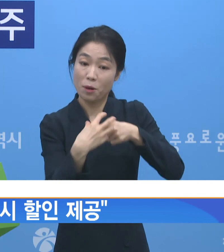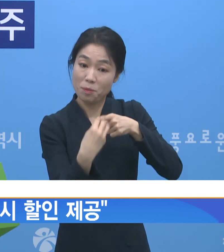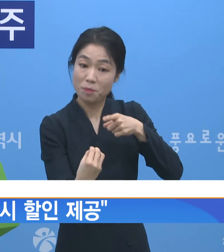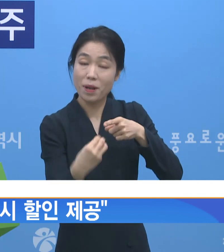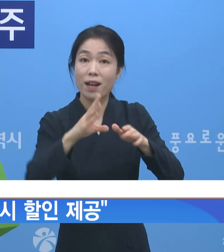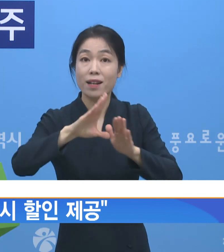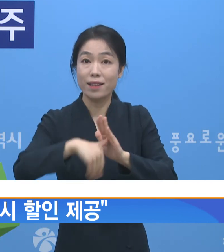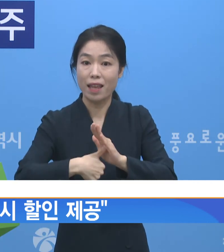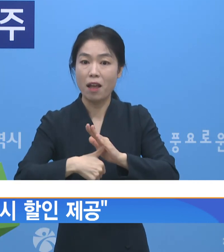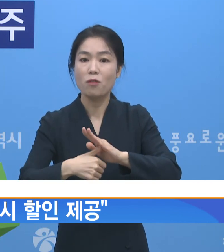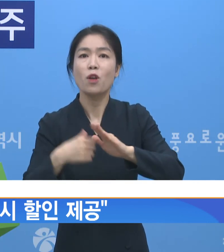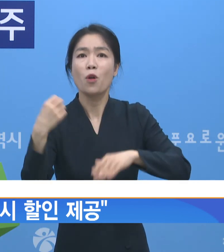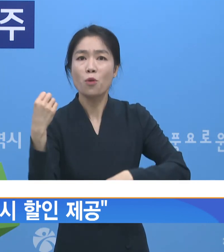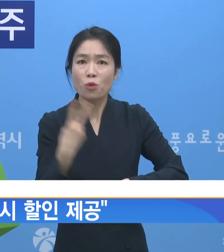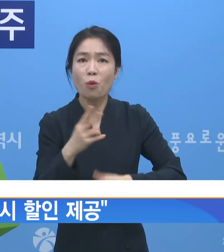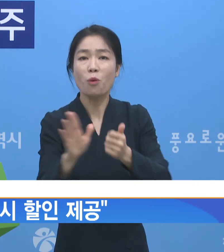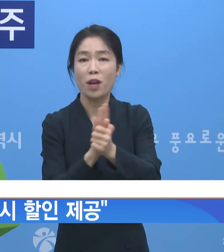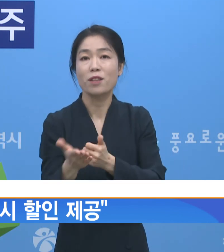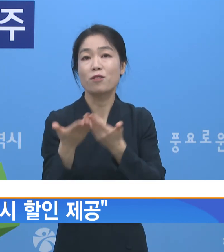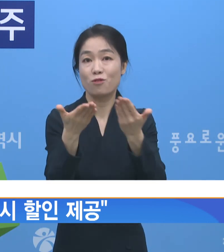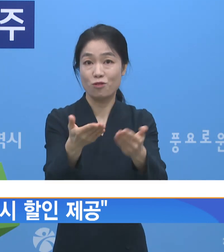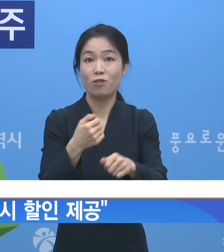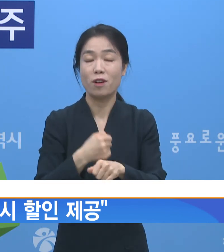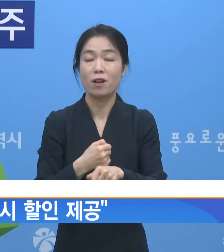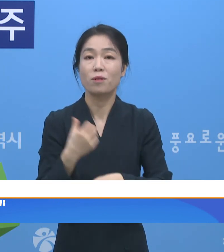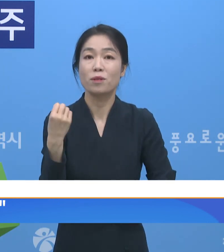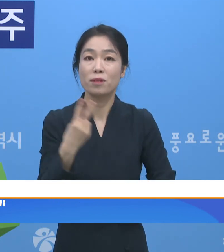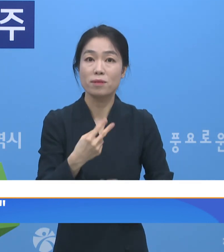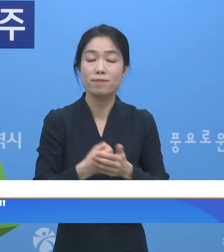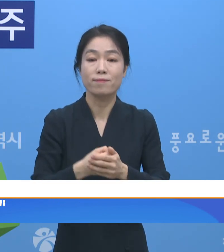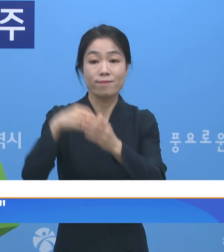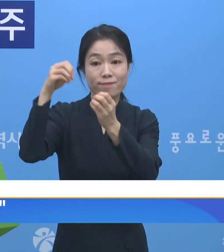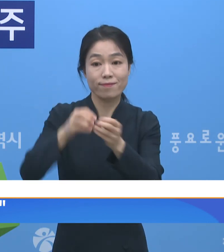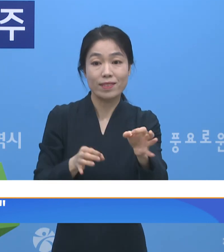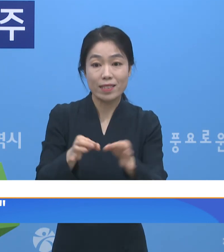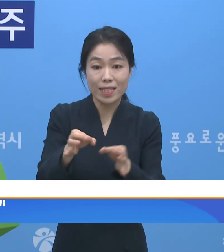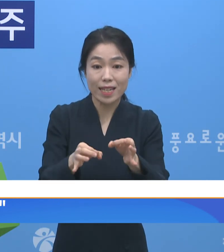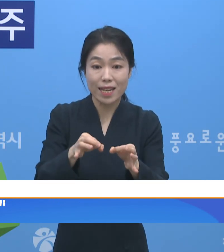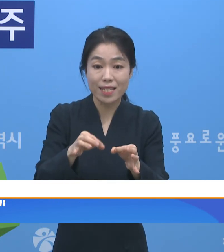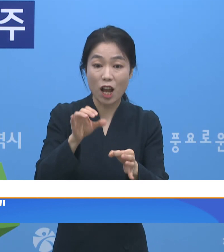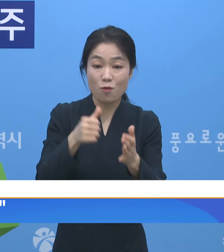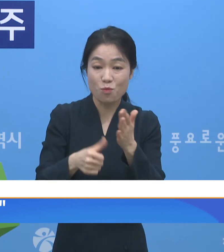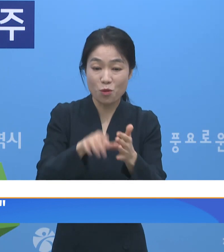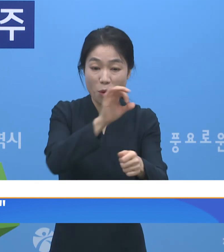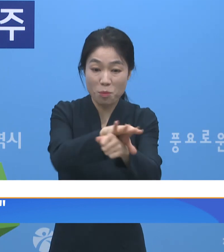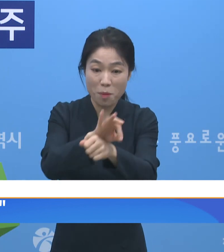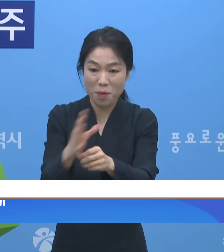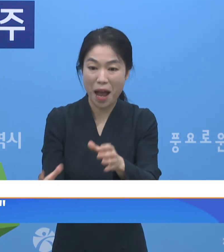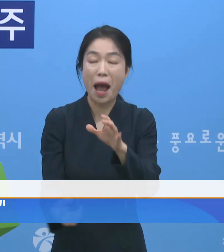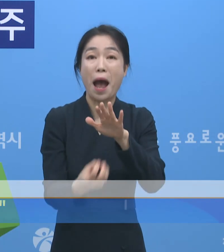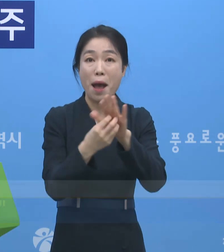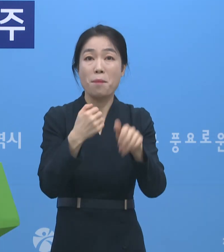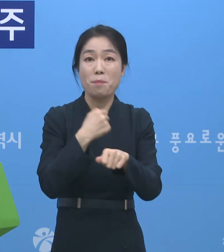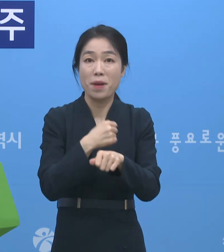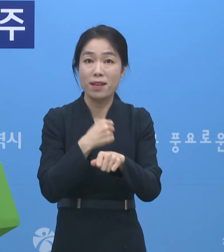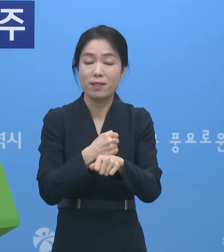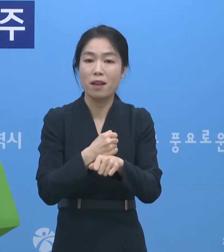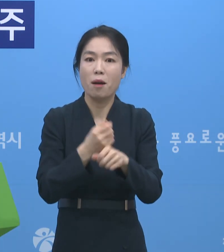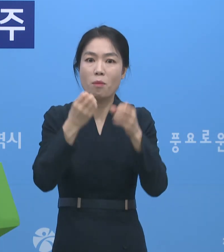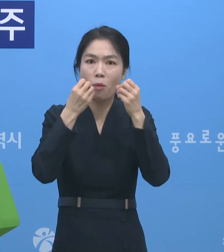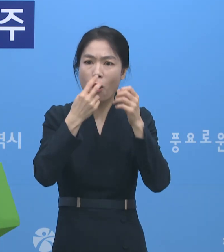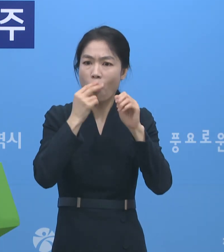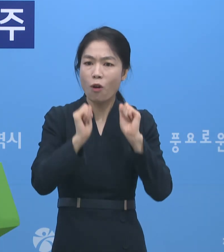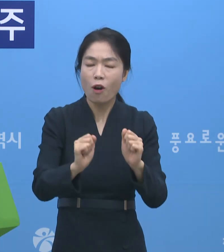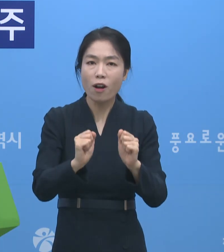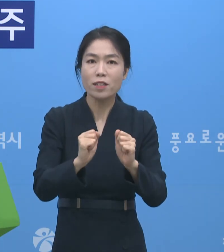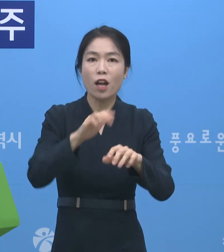시 별도의 혜택을 지원하고 또 전통시장 장보기 기능을 탑재해 신선한